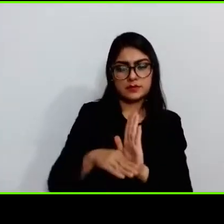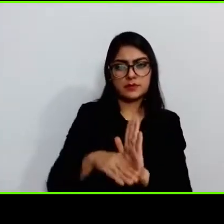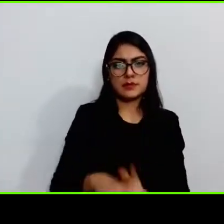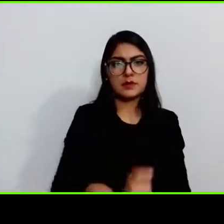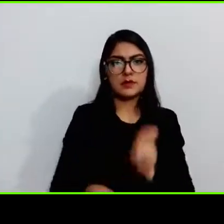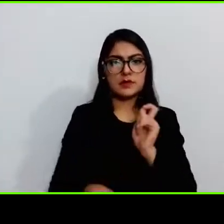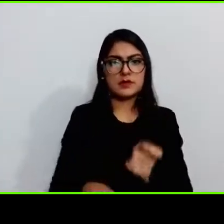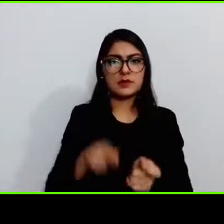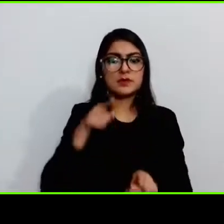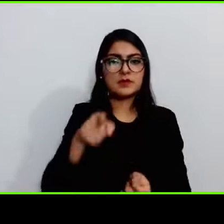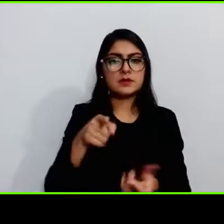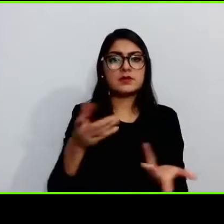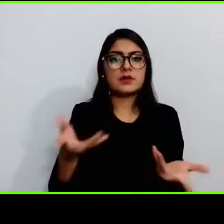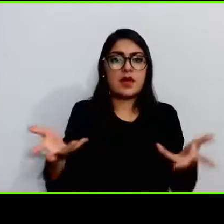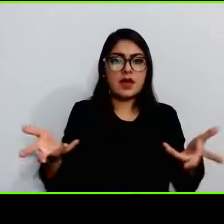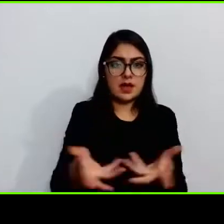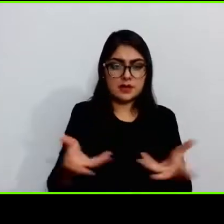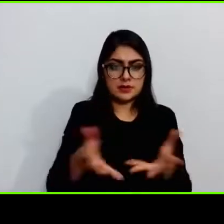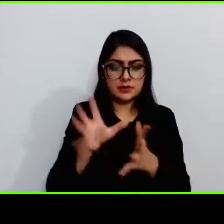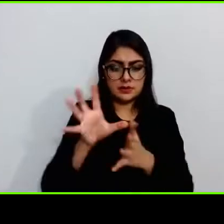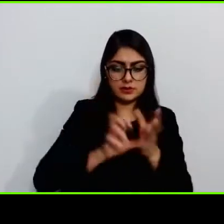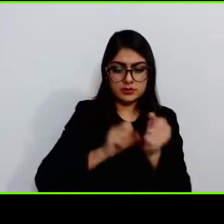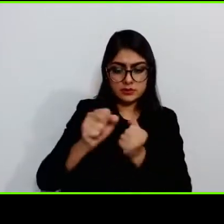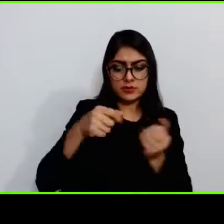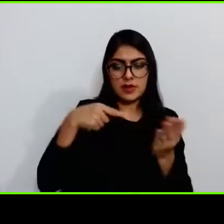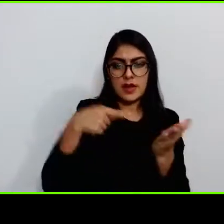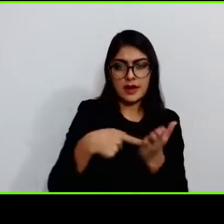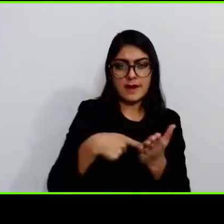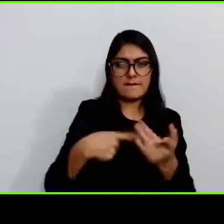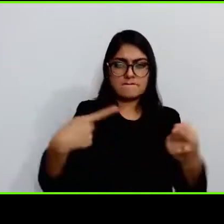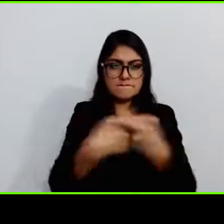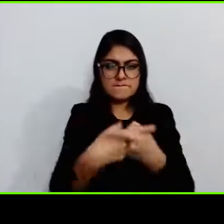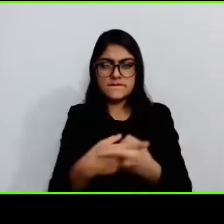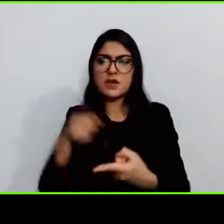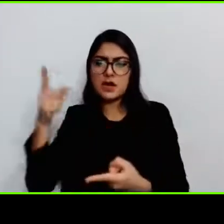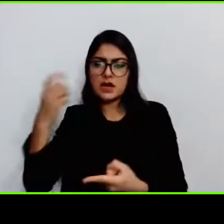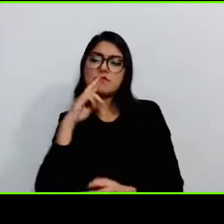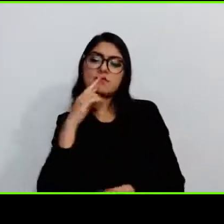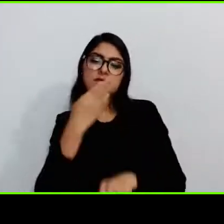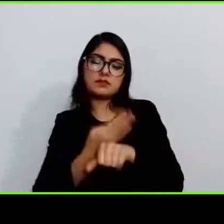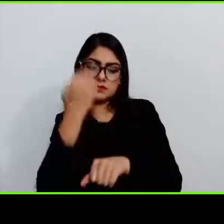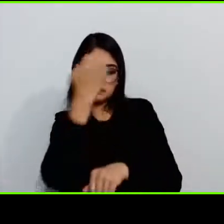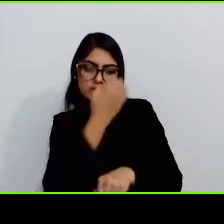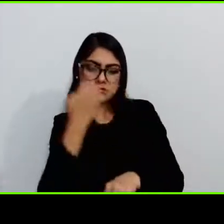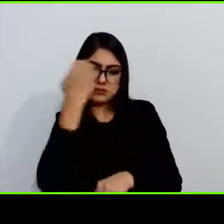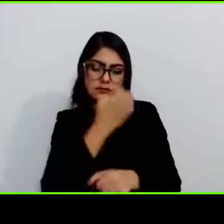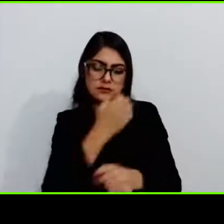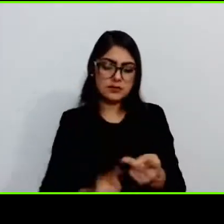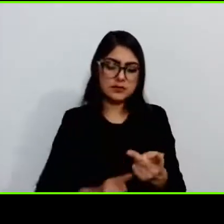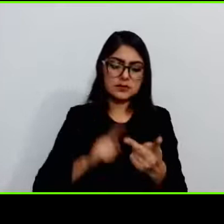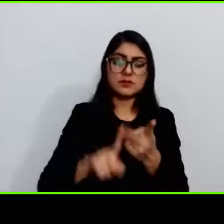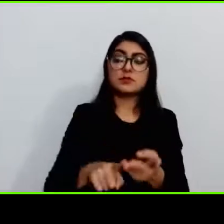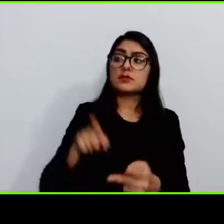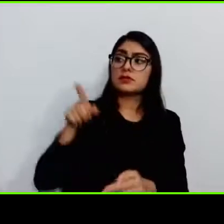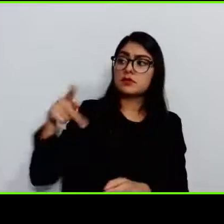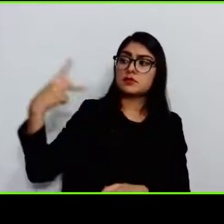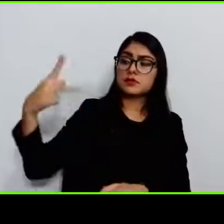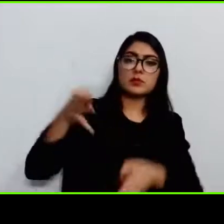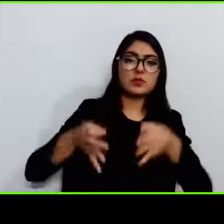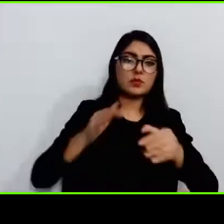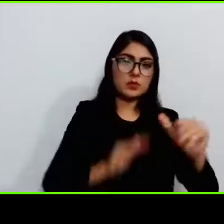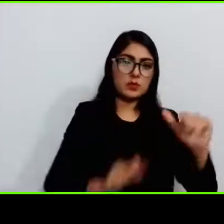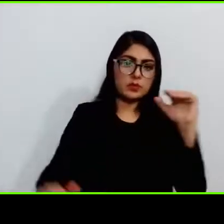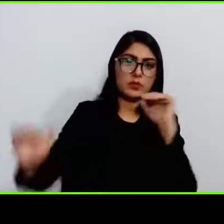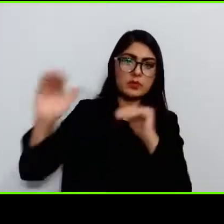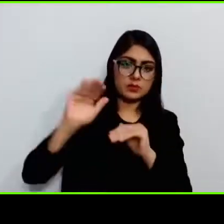tanto la acción de inconstitucionalidad como la controversia constitucional, le permitieron a la Suprema Corte empezar a jugar un papel